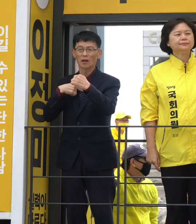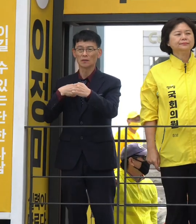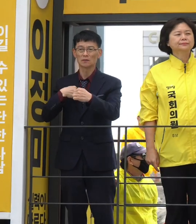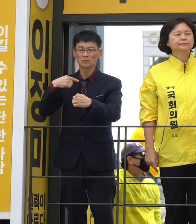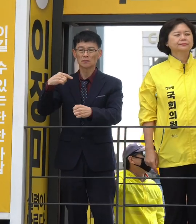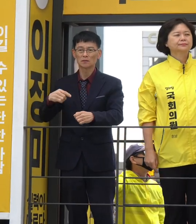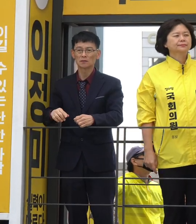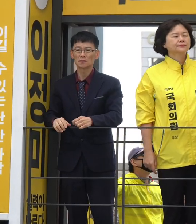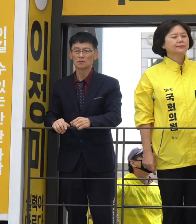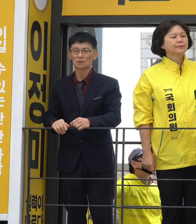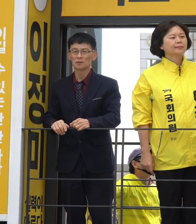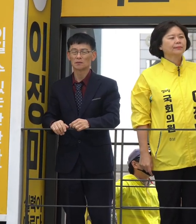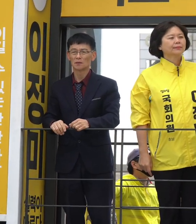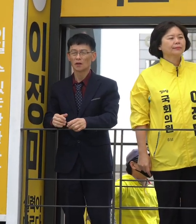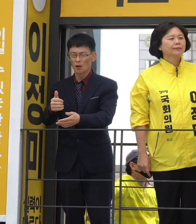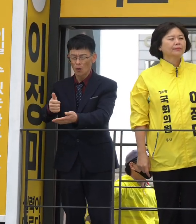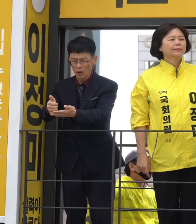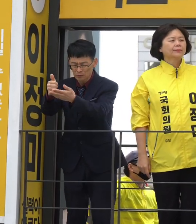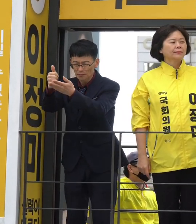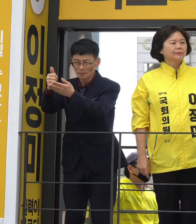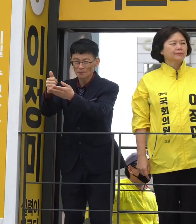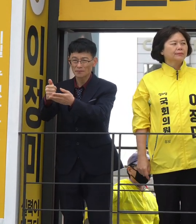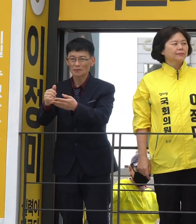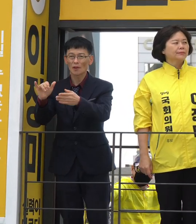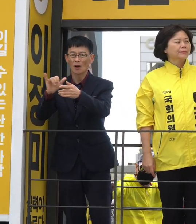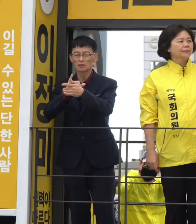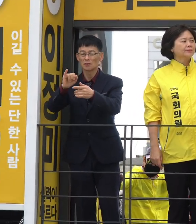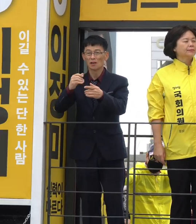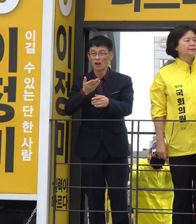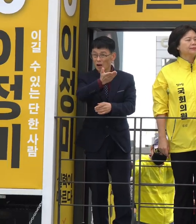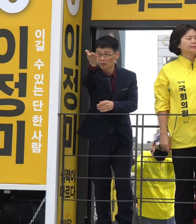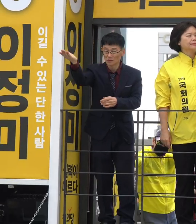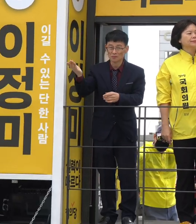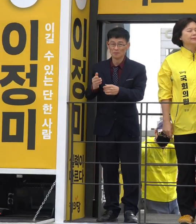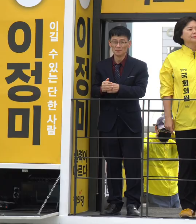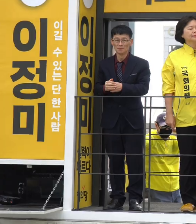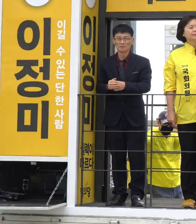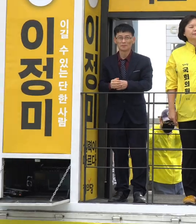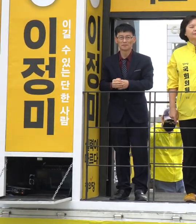정당입니다. 존경하는 연수울 주민 여러분,